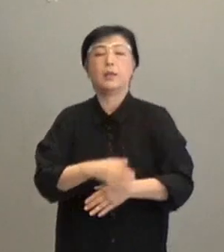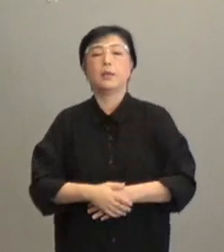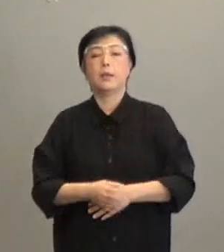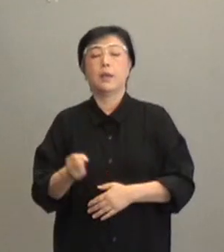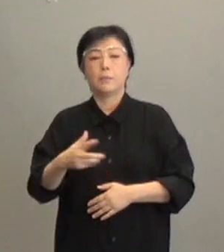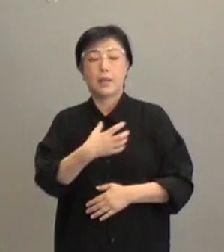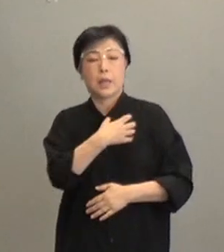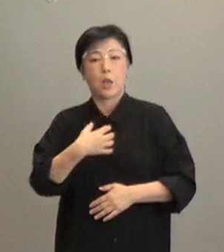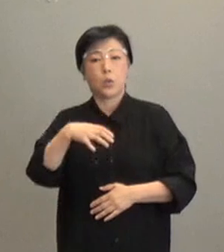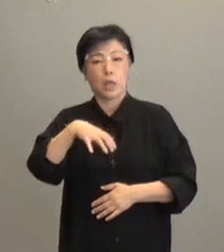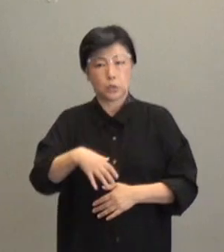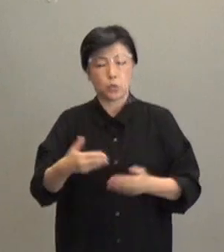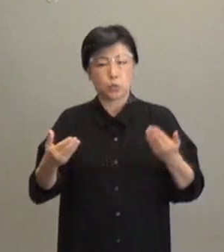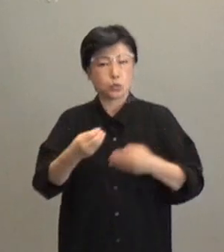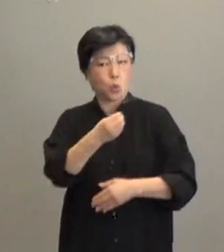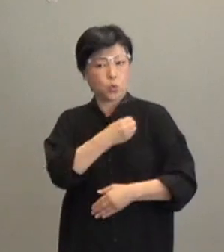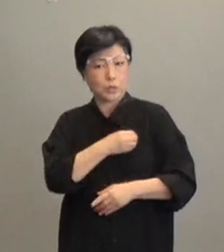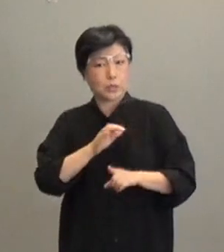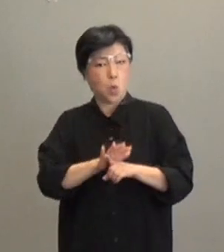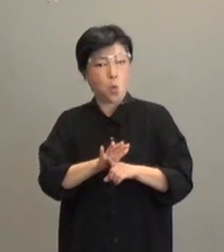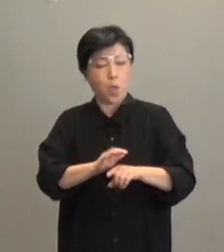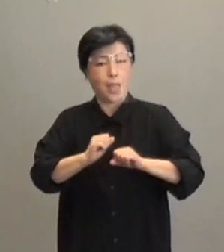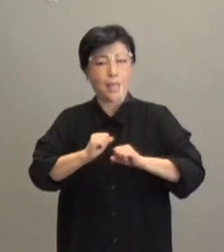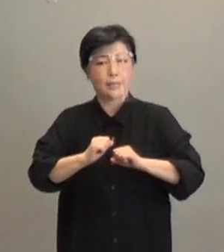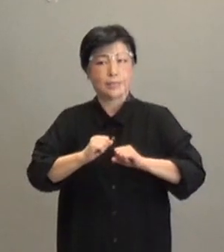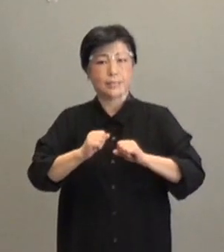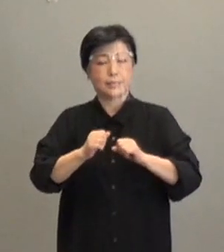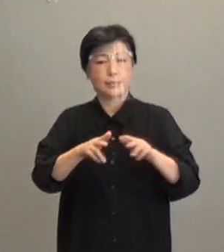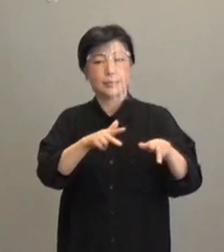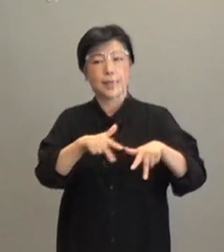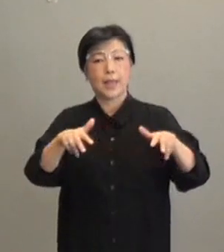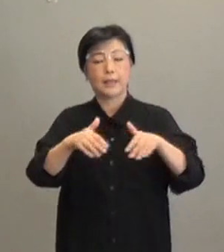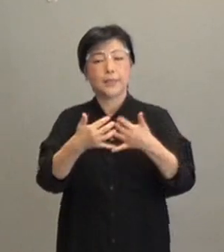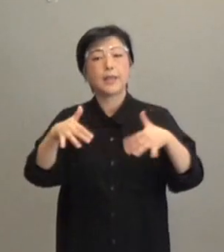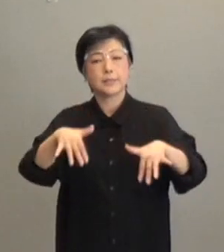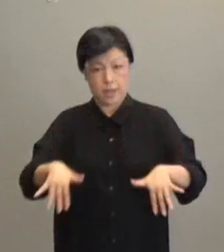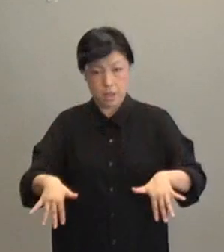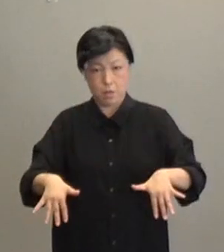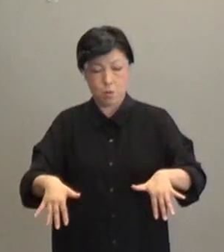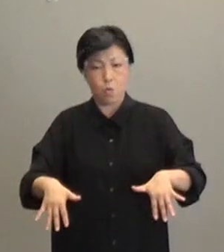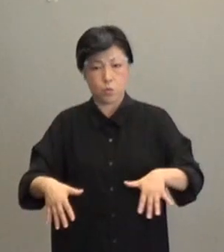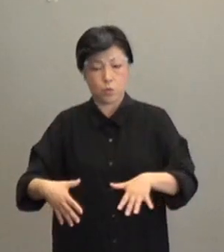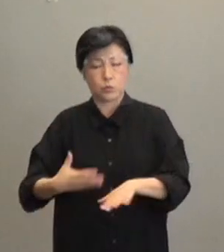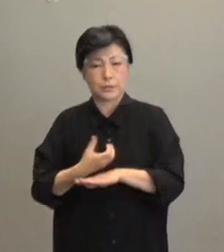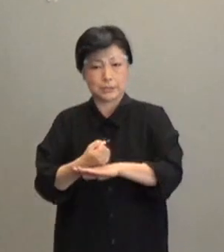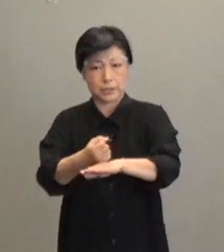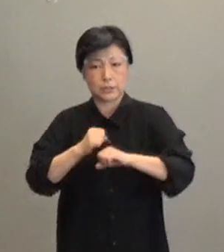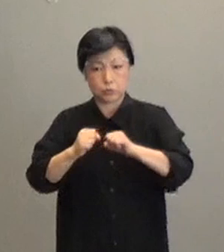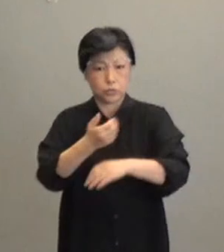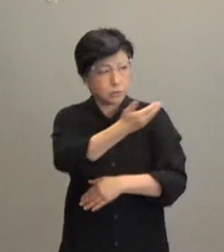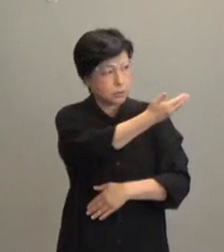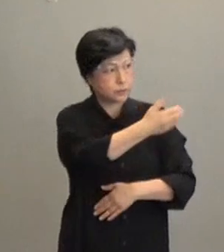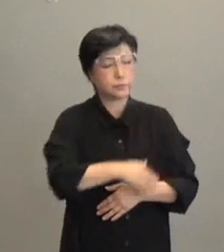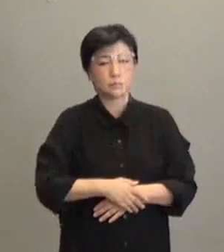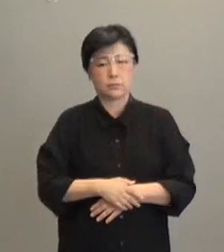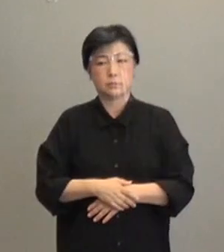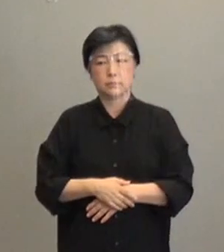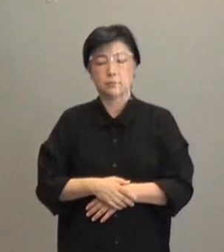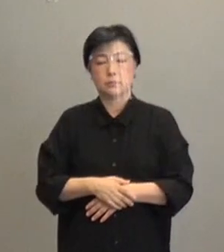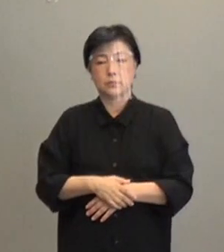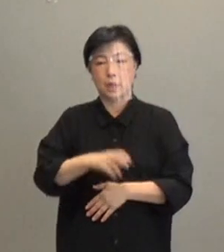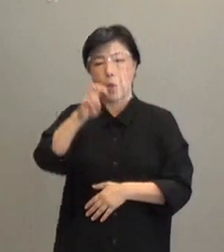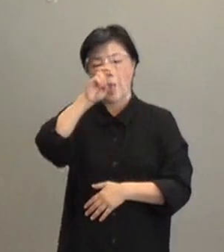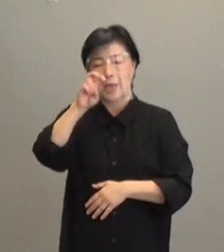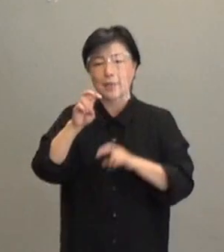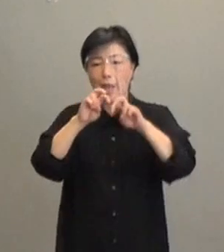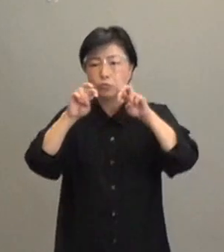保健所の職員の応援体制ですね、これは当面維持していくのかどうかお聞かせください。 はい、まず疫学調査などについ